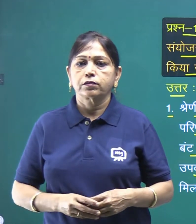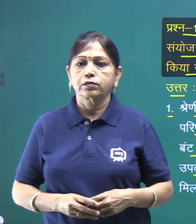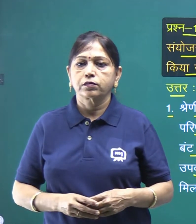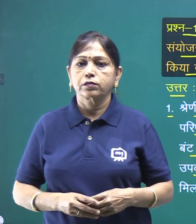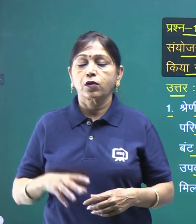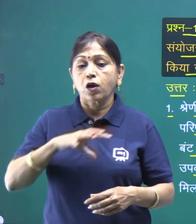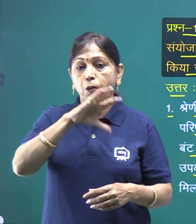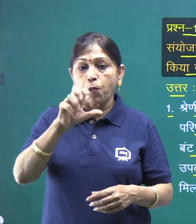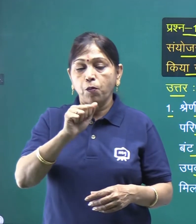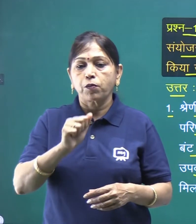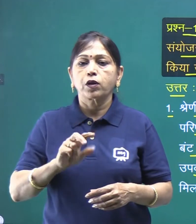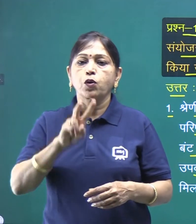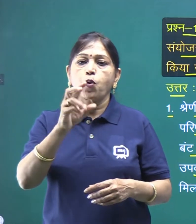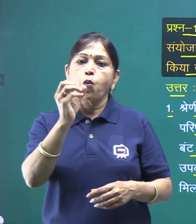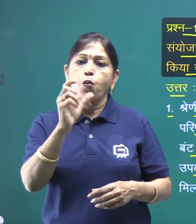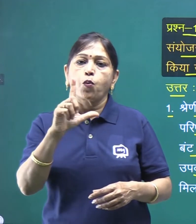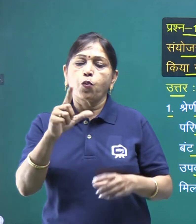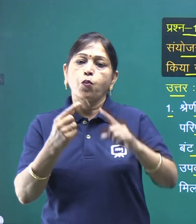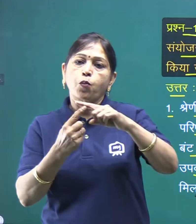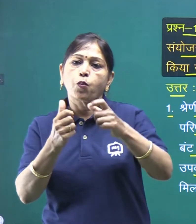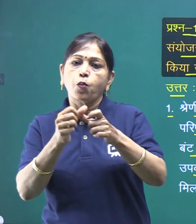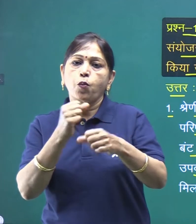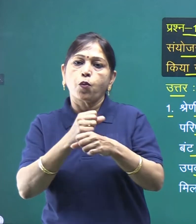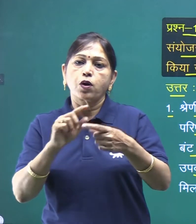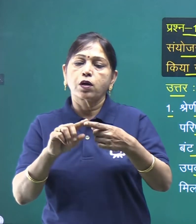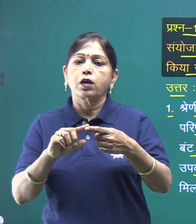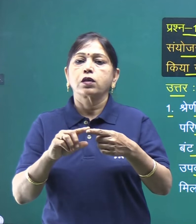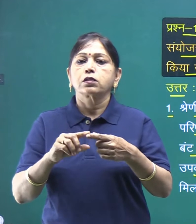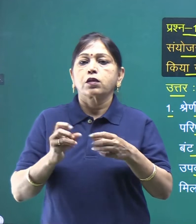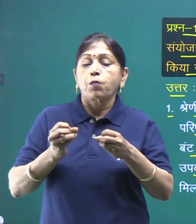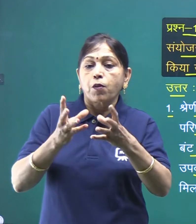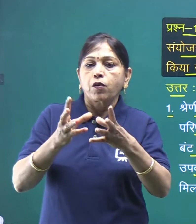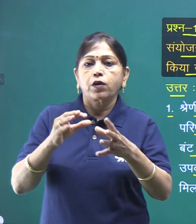पूरी वोल्टेज नहीं मिल पाती है।